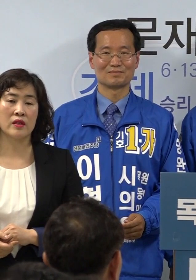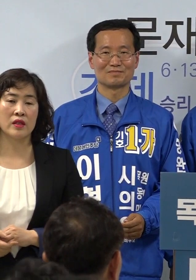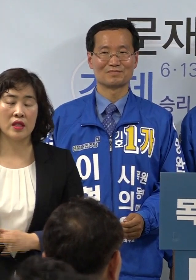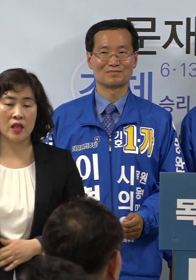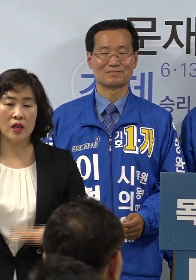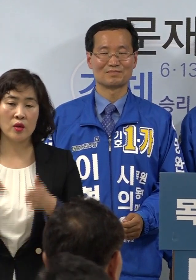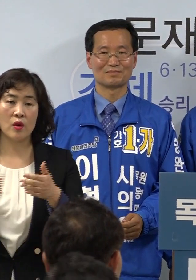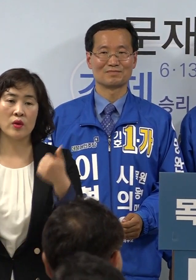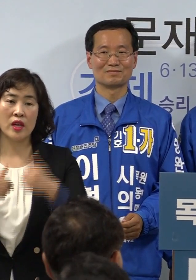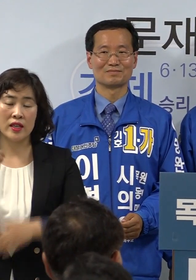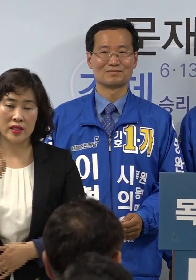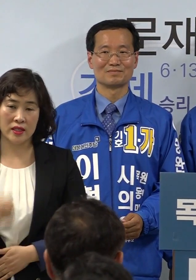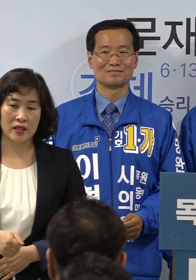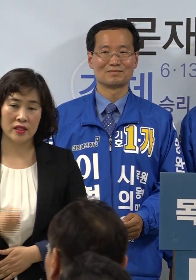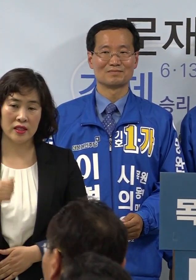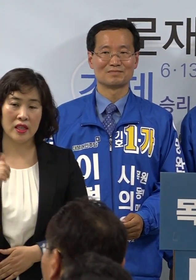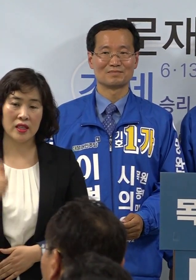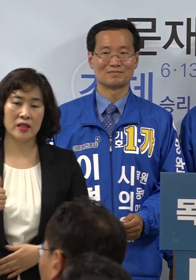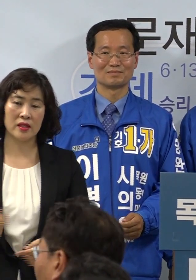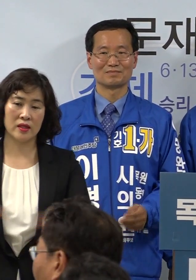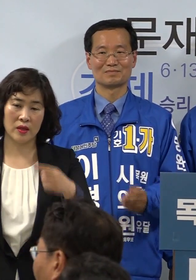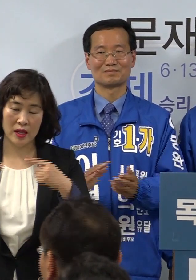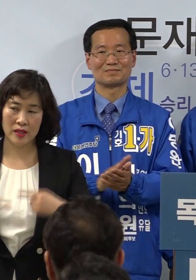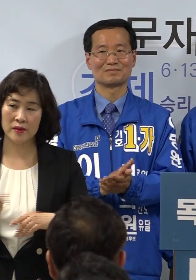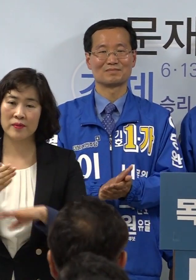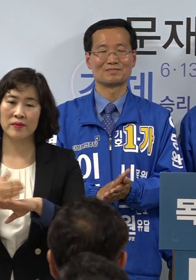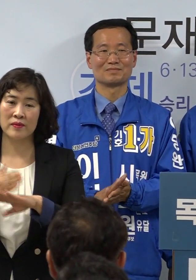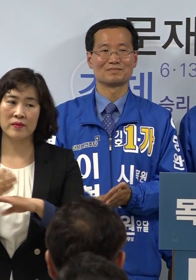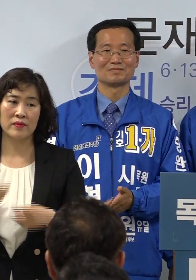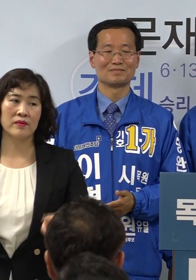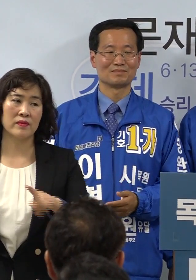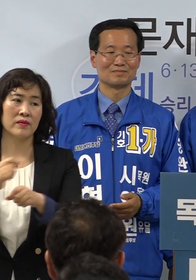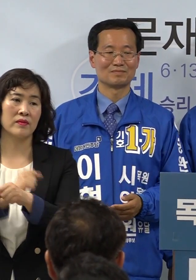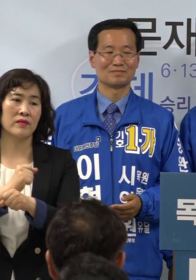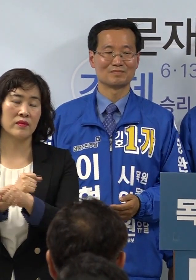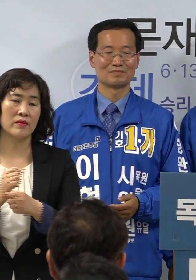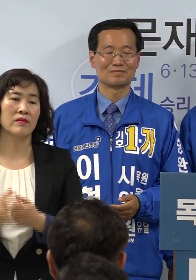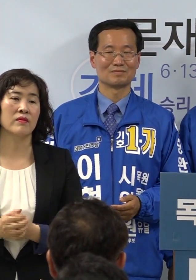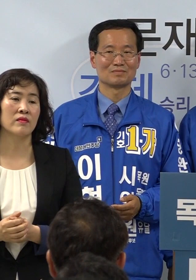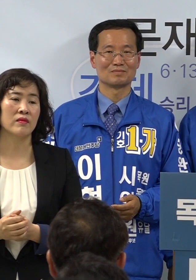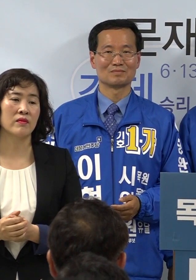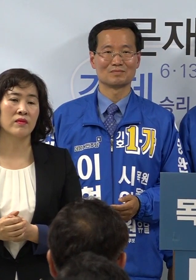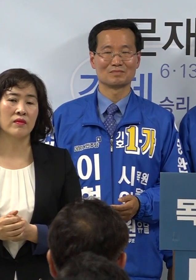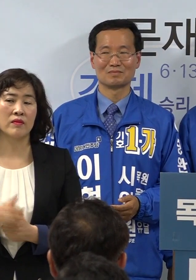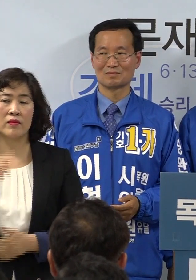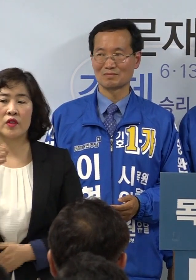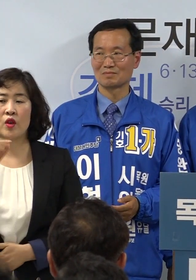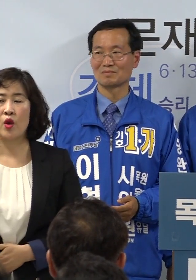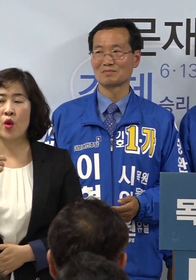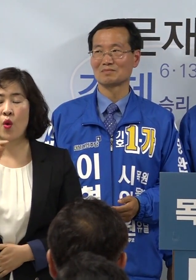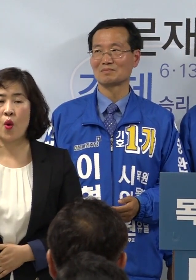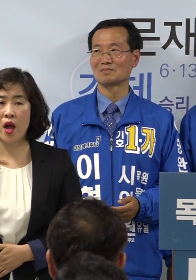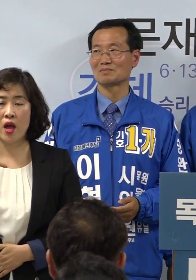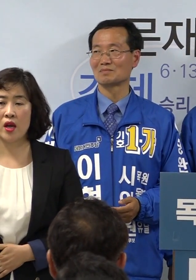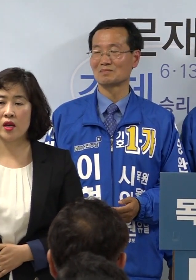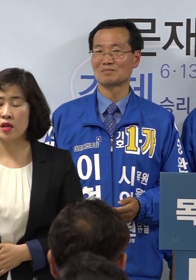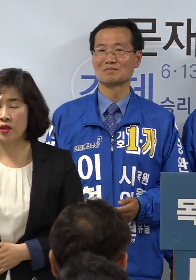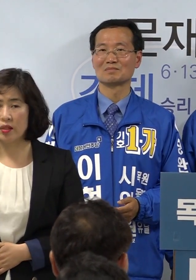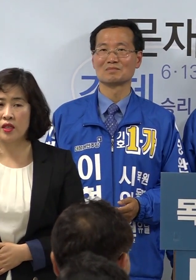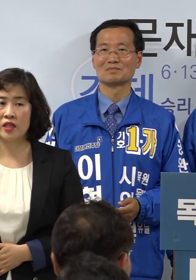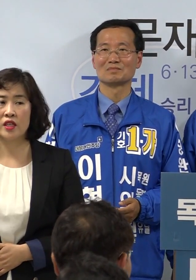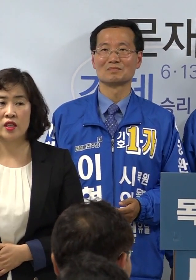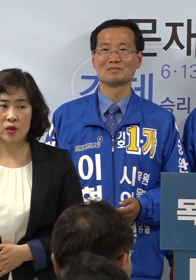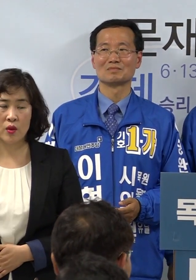도의 의장님 이렇게 와주셔서 감사드리고 또 함께해 주신 조효환, 최기동, 김한창 이